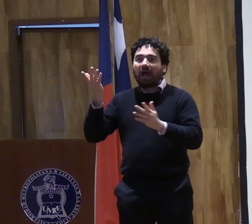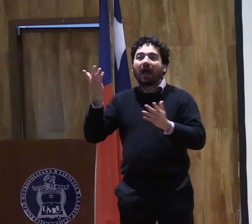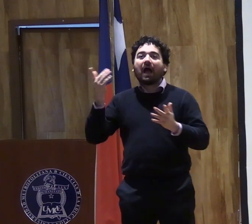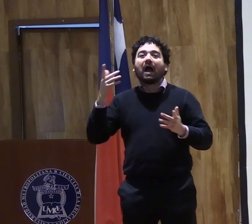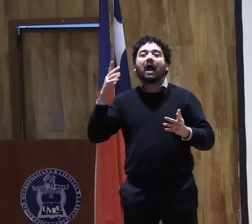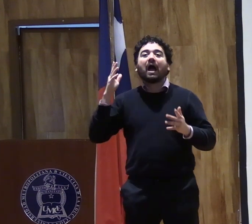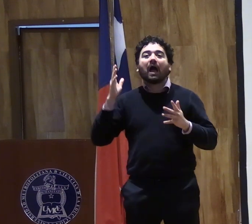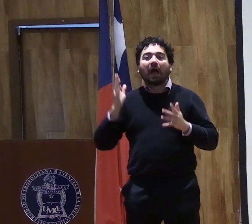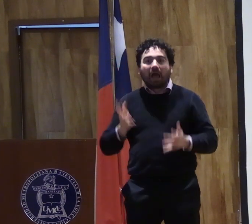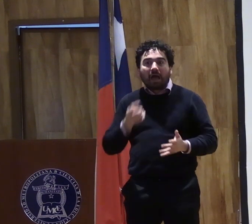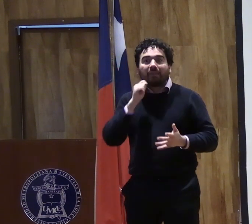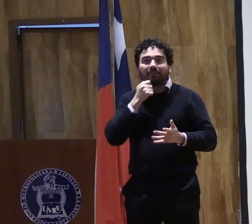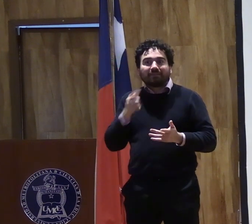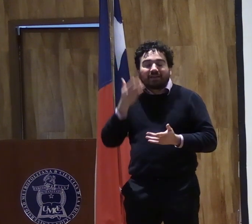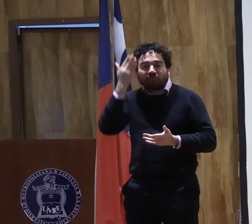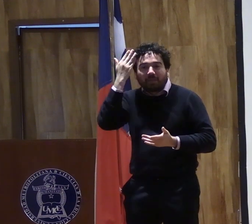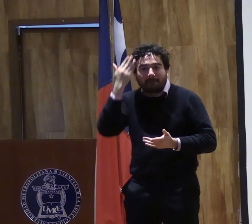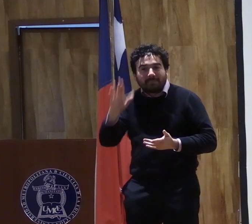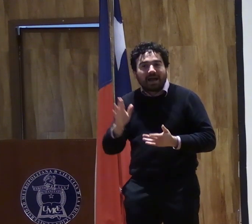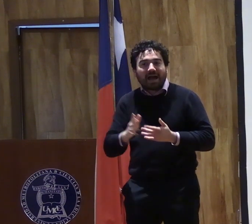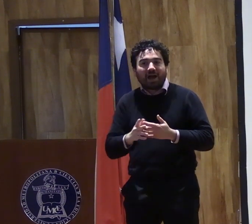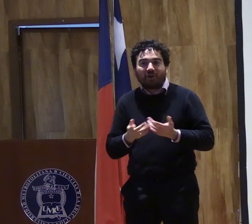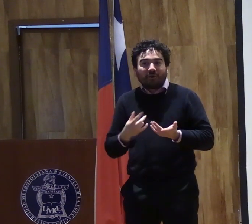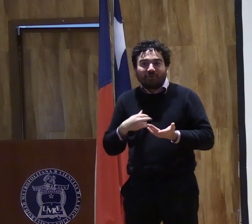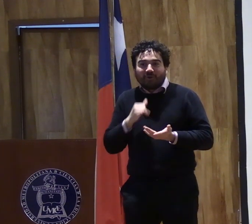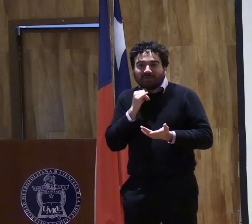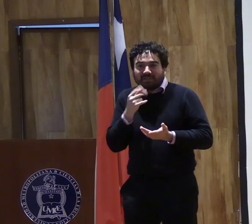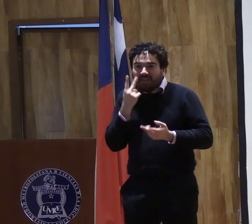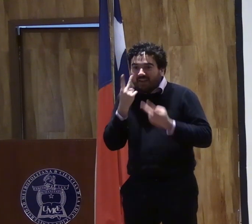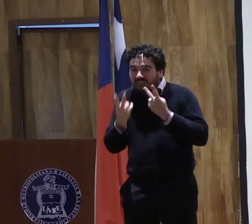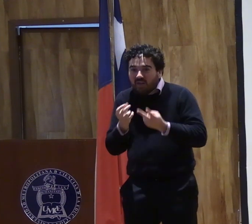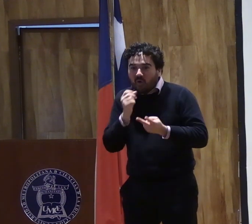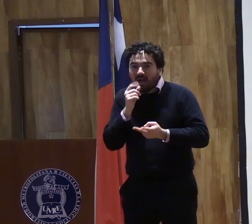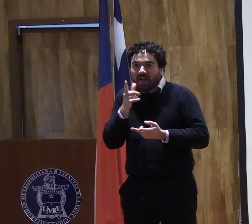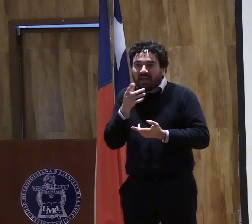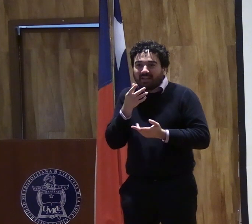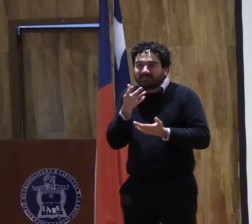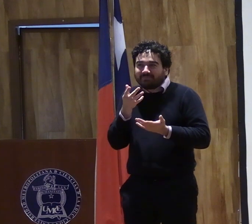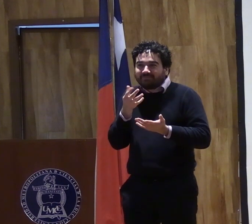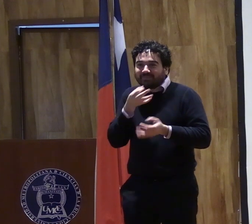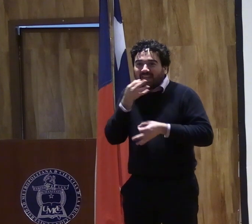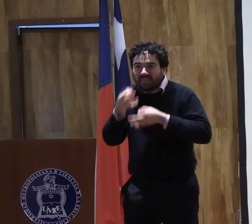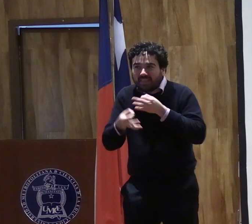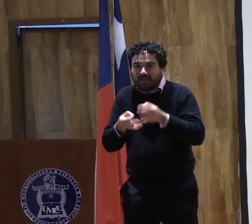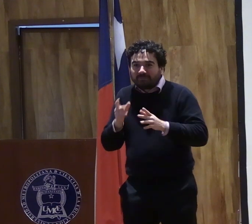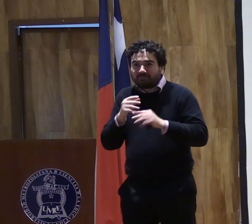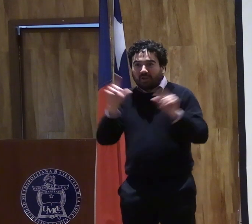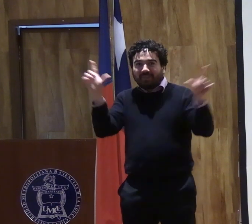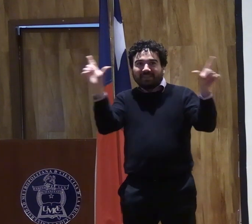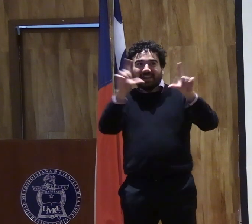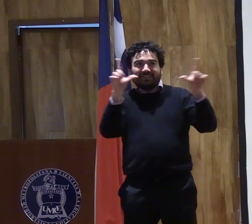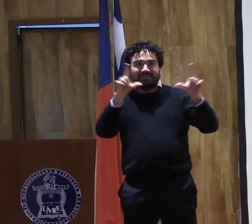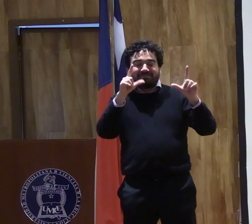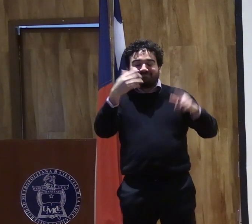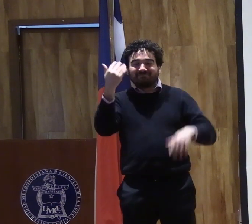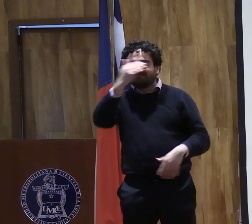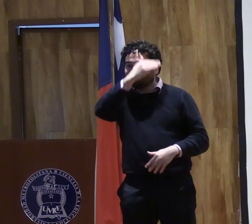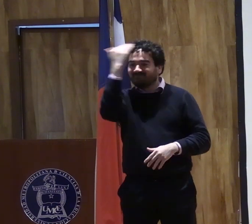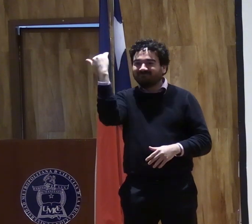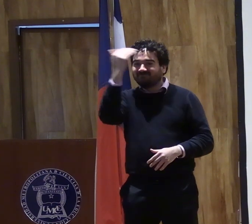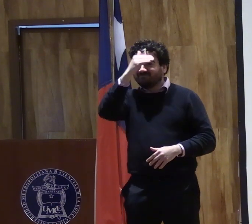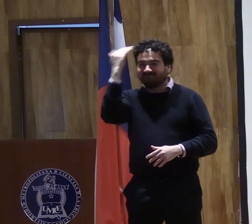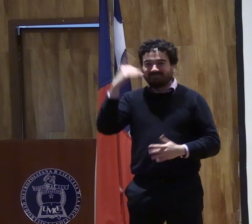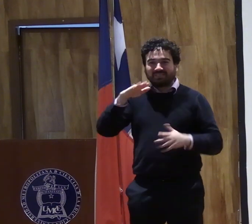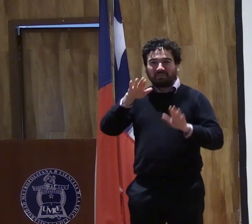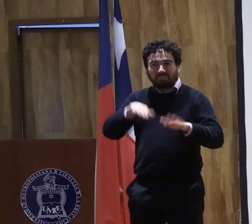sé, en el Mercurio, yo ya no sé ni lo que veo ni lo que miro, porque la tele ya me tienen tan cabreado, tanto